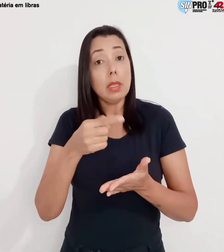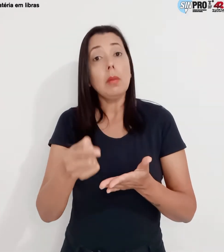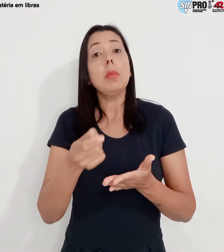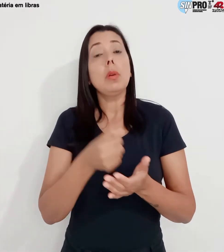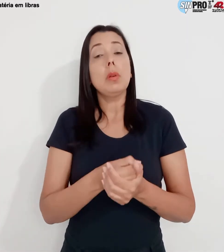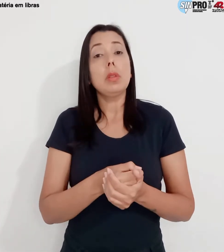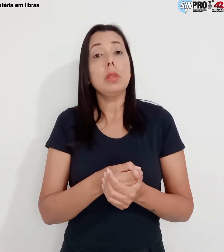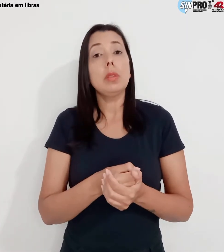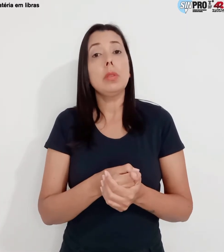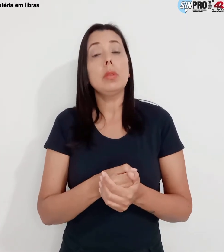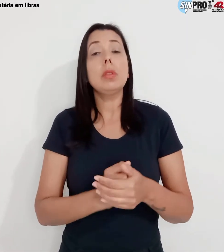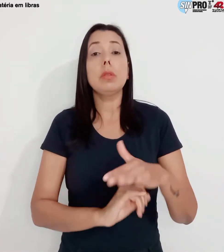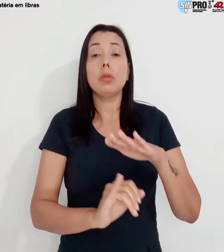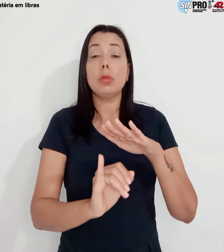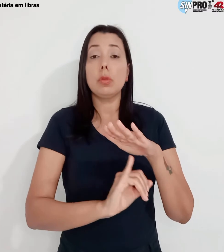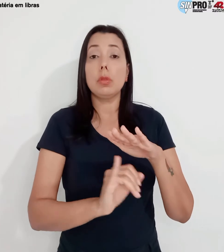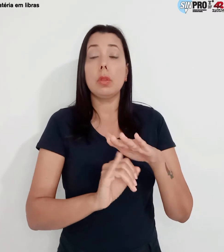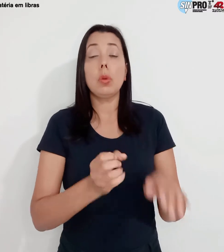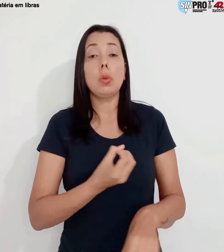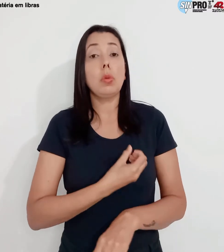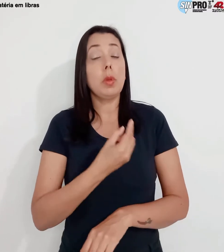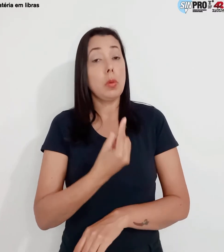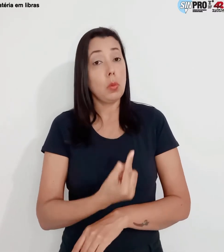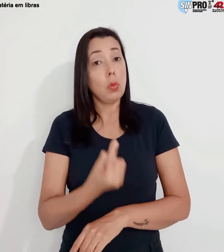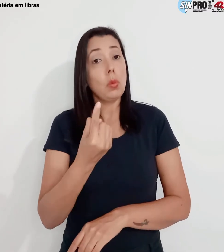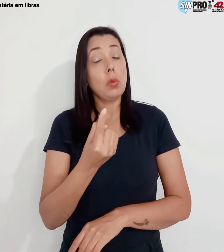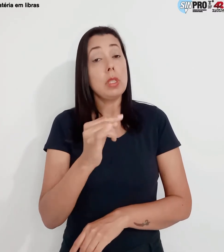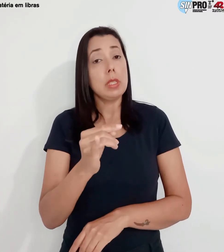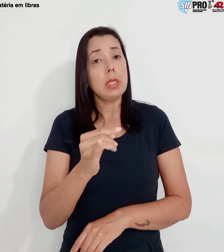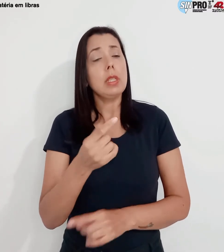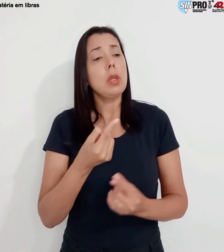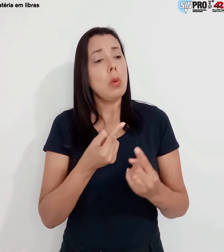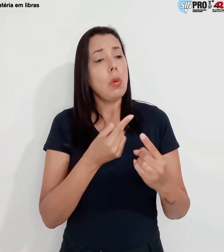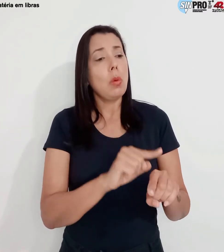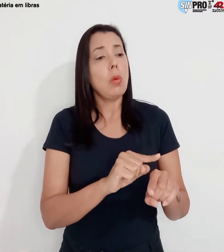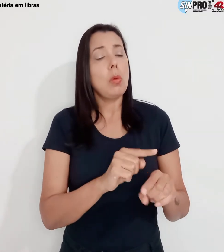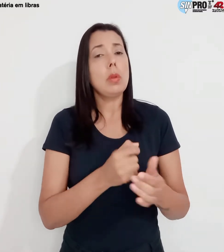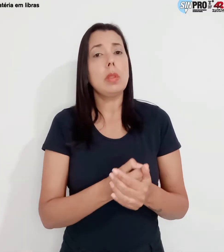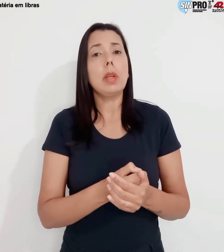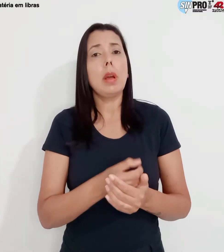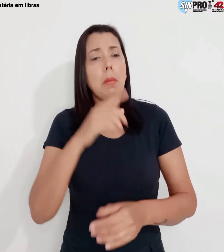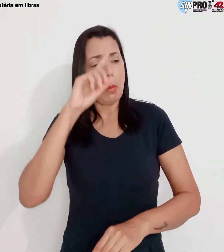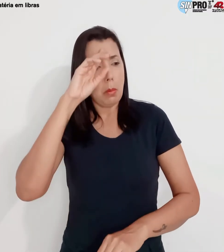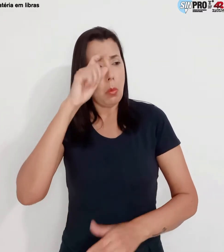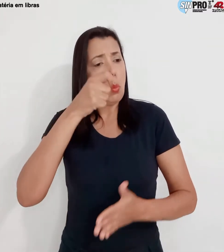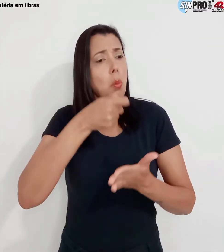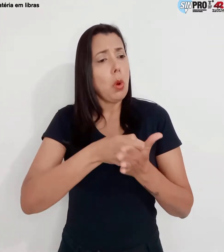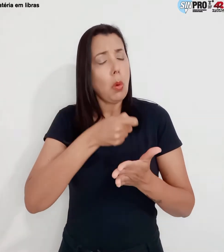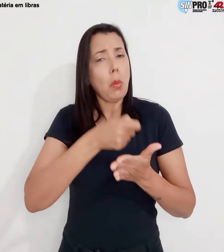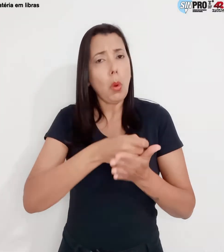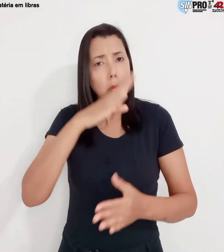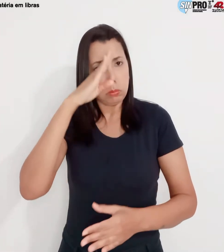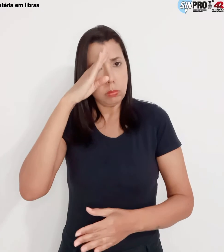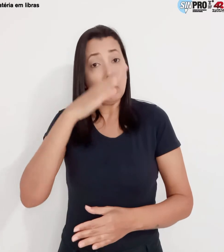do Auto Institucional número 1, se voltou contra o regime militar e era um